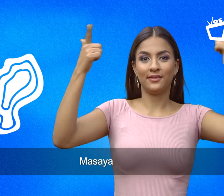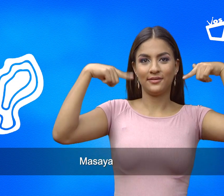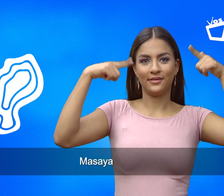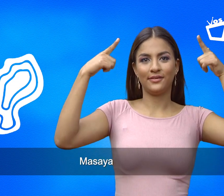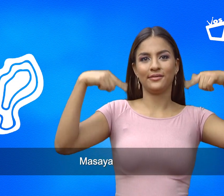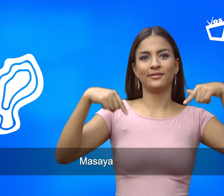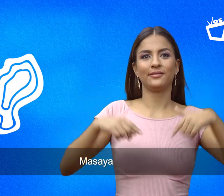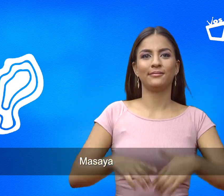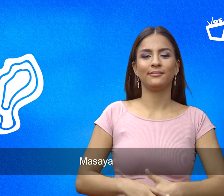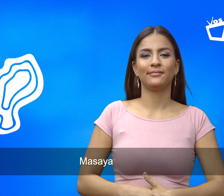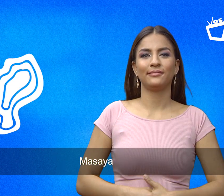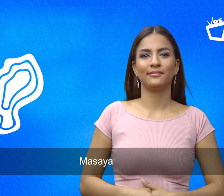y más allá